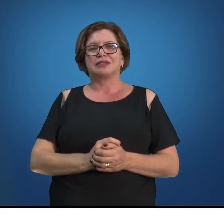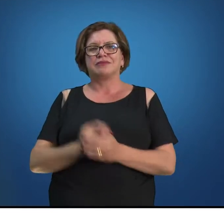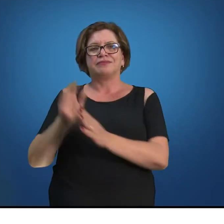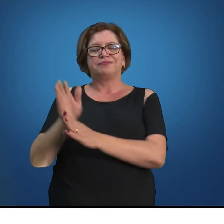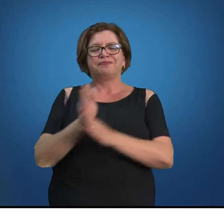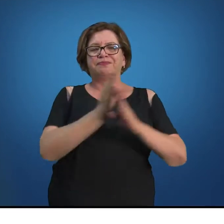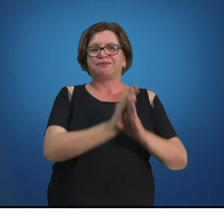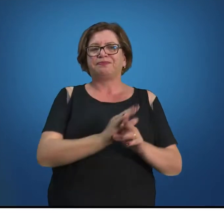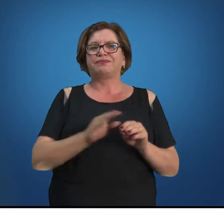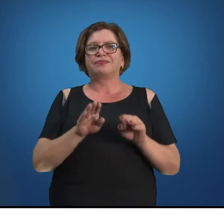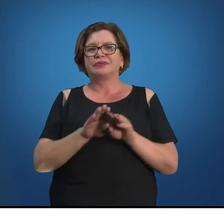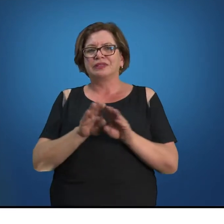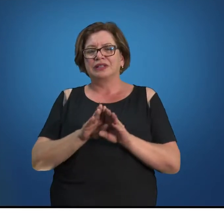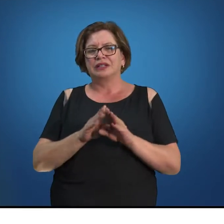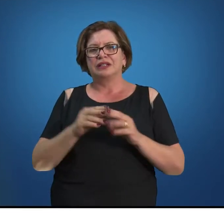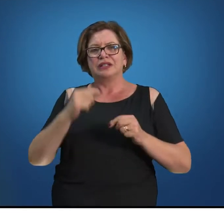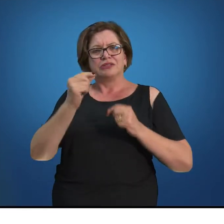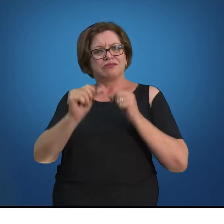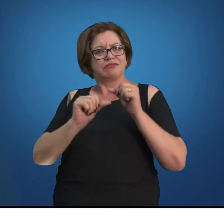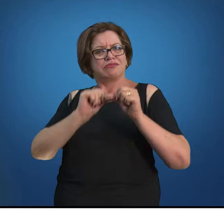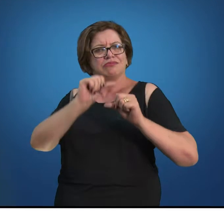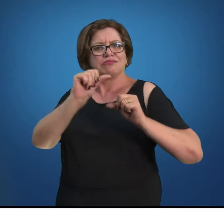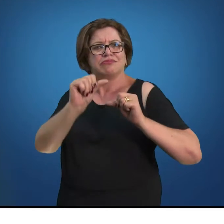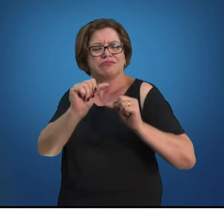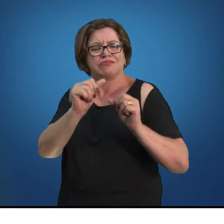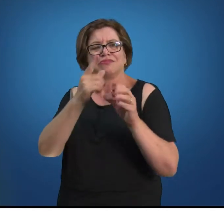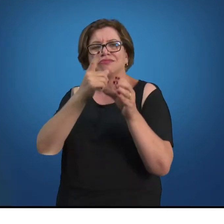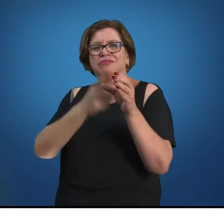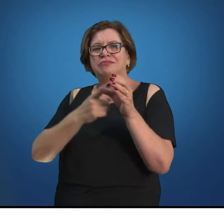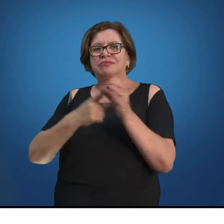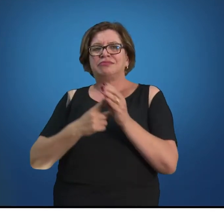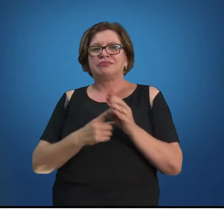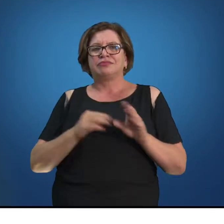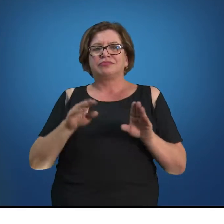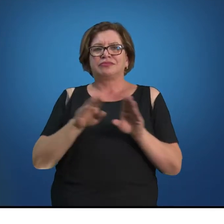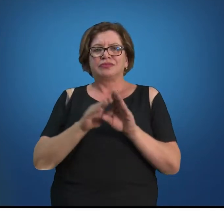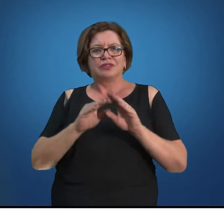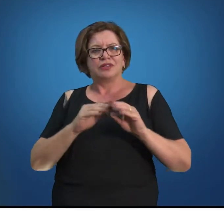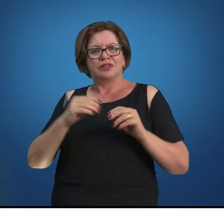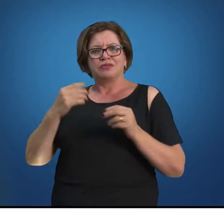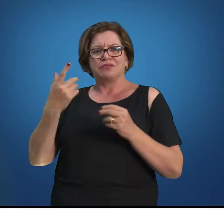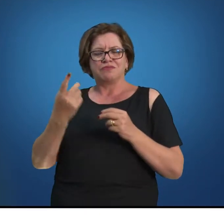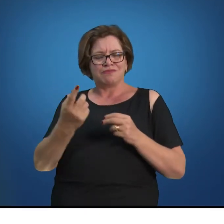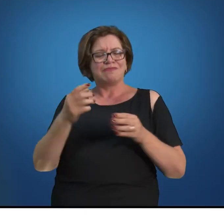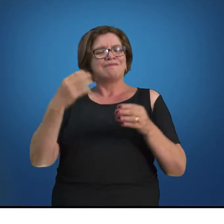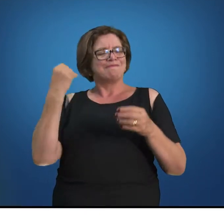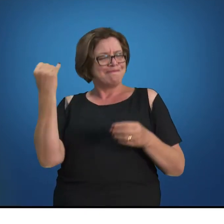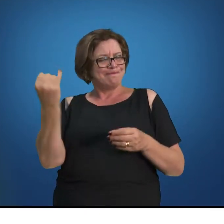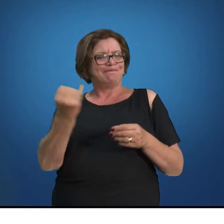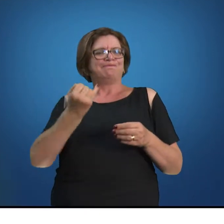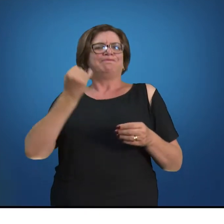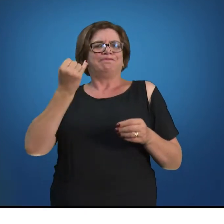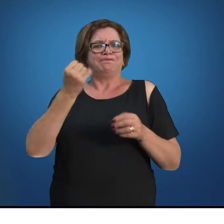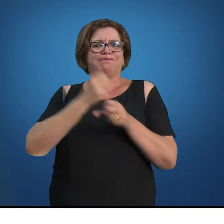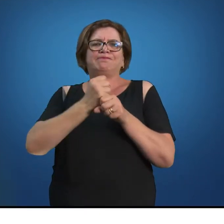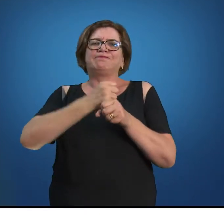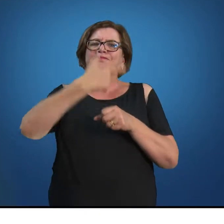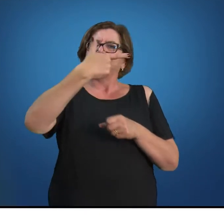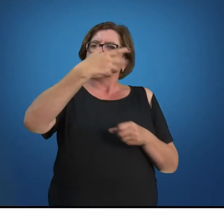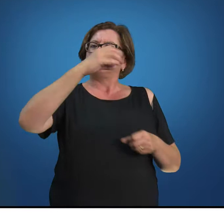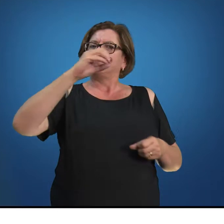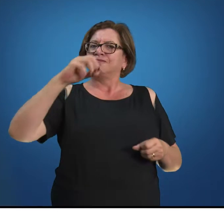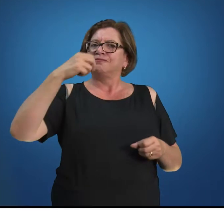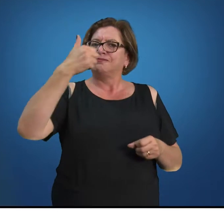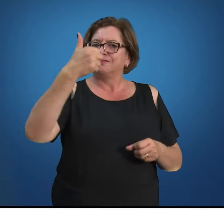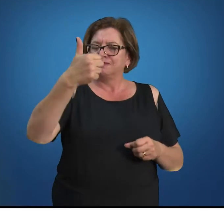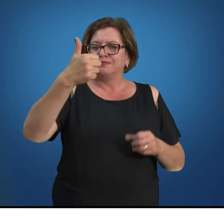Ainda nessa caminhada de reforma urbana e com um elevado grau de importância, no ano de 2001,